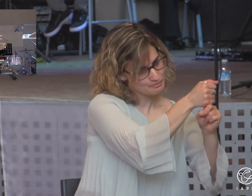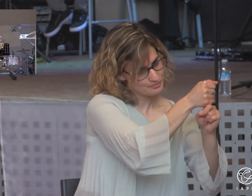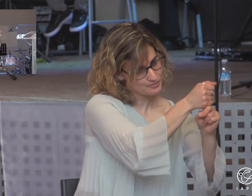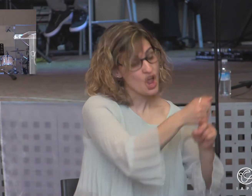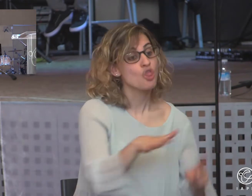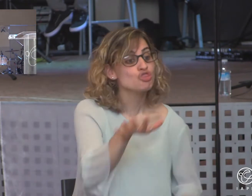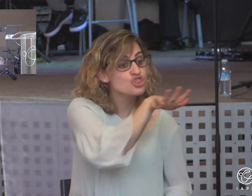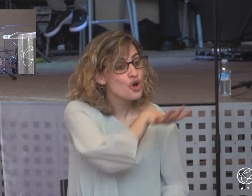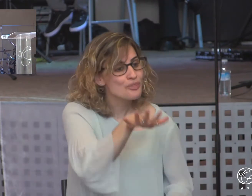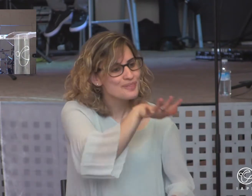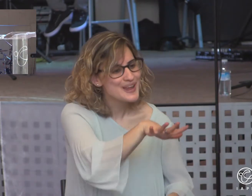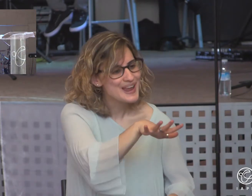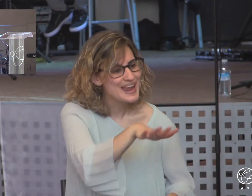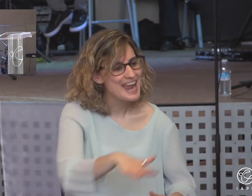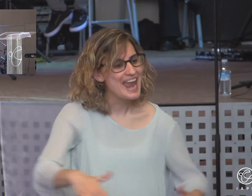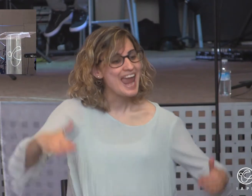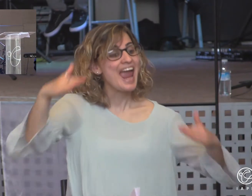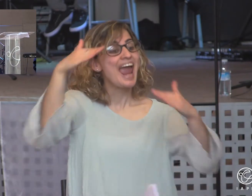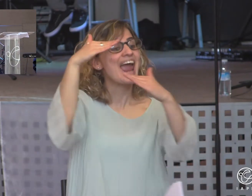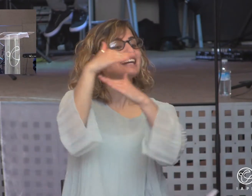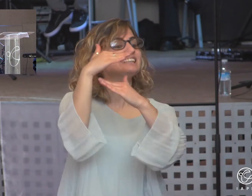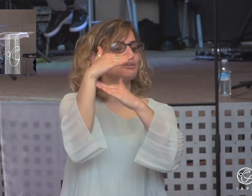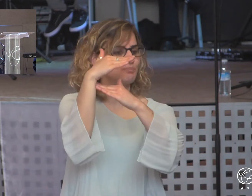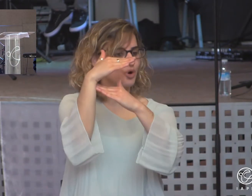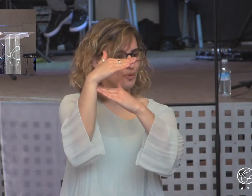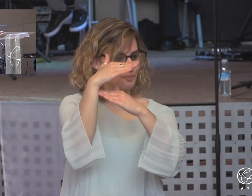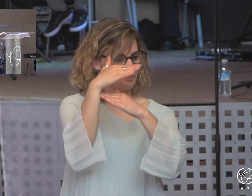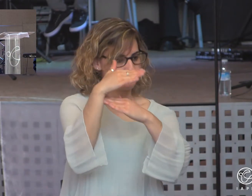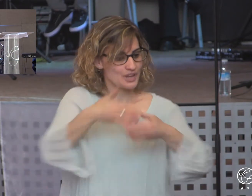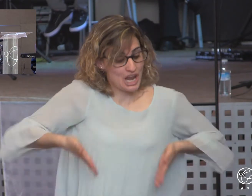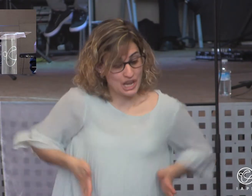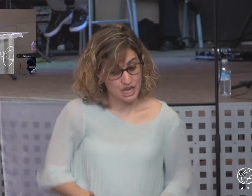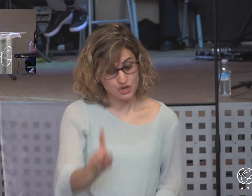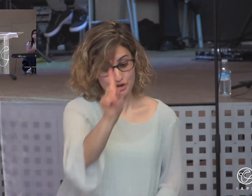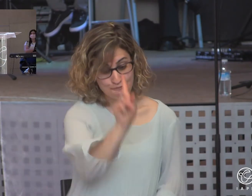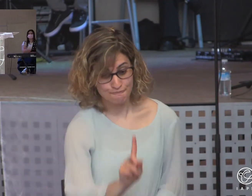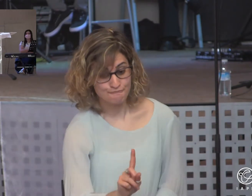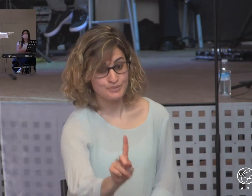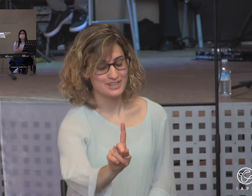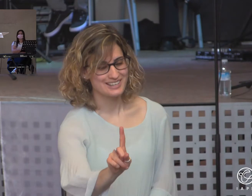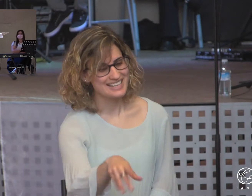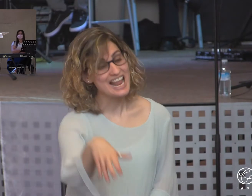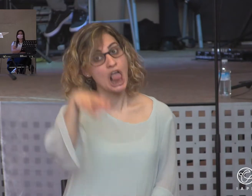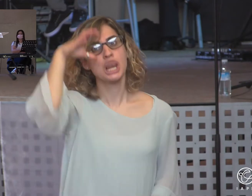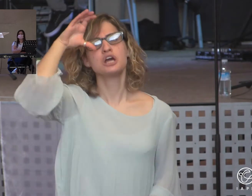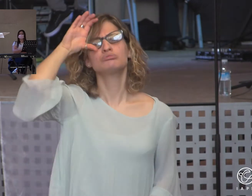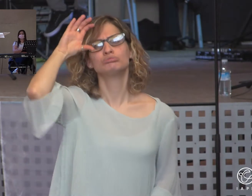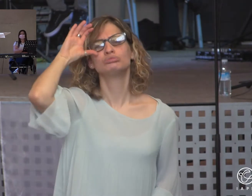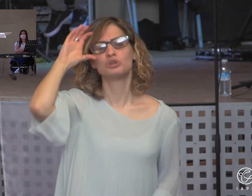escuchando a los doctores de la palabra. Dice el verso